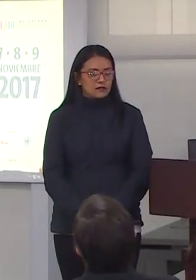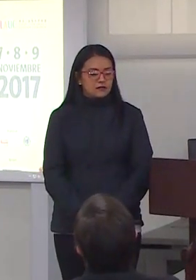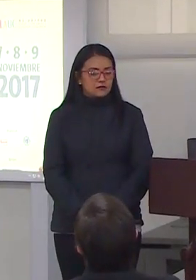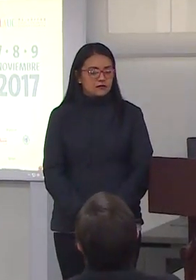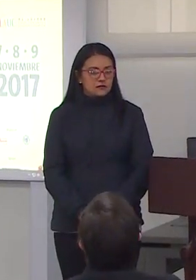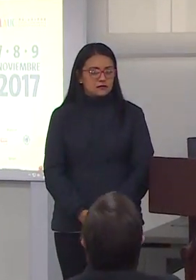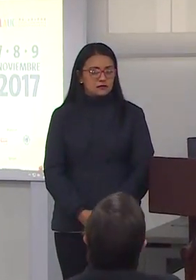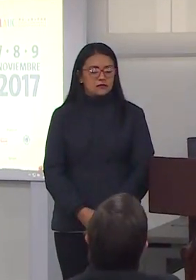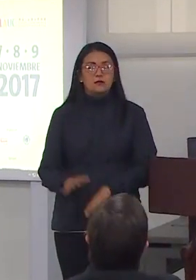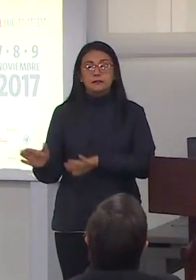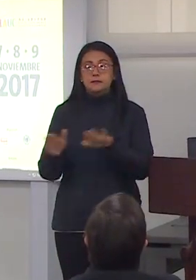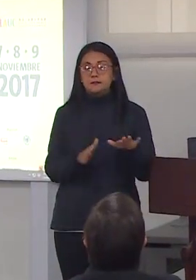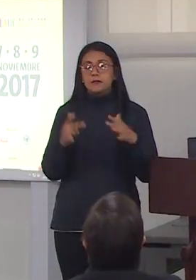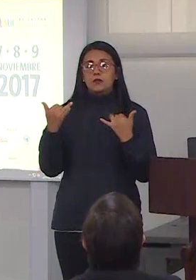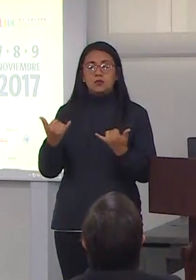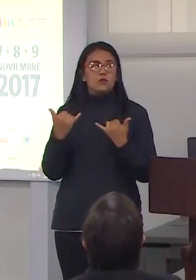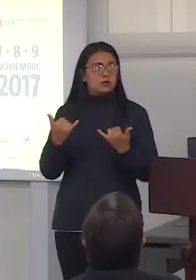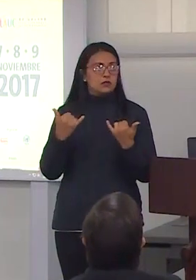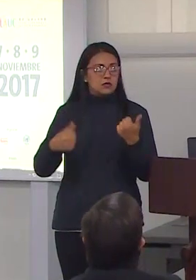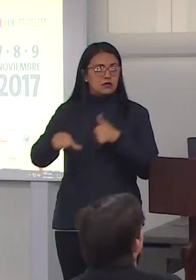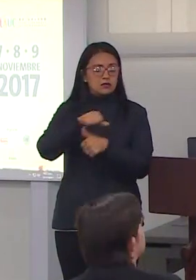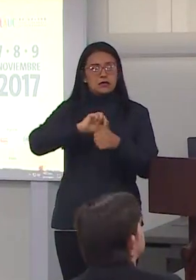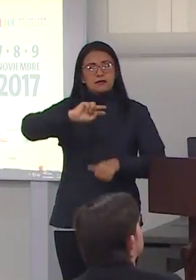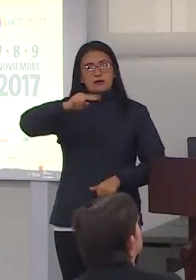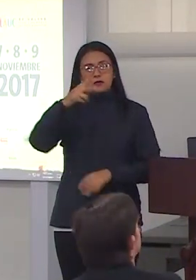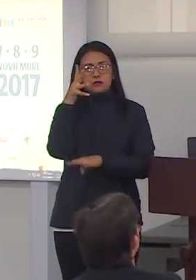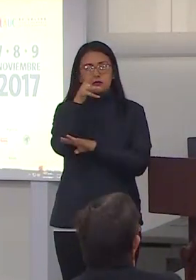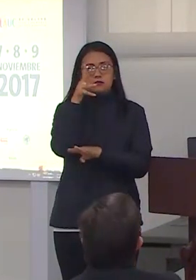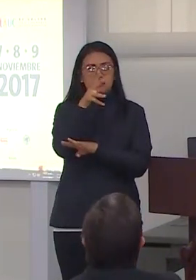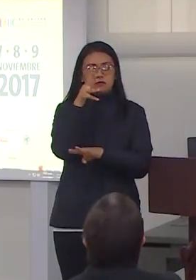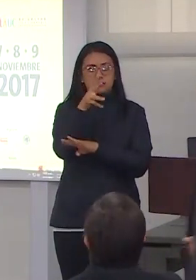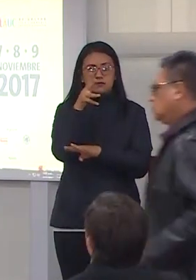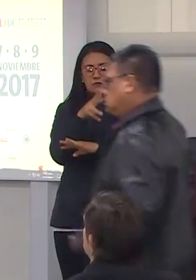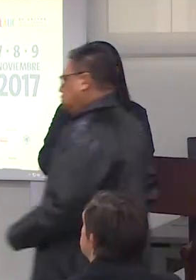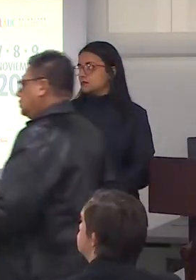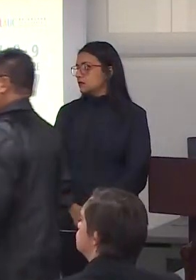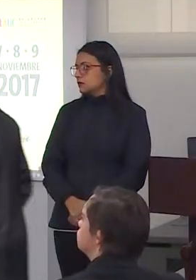Vamos entonces de inmediato con nuestra segunda ponencia del día.